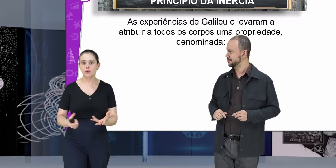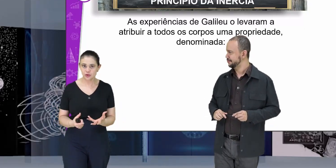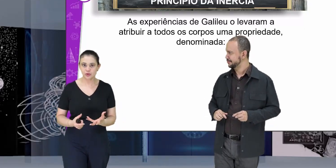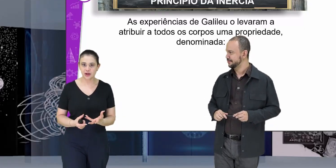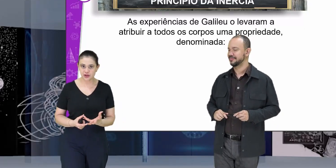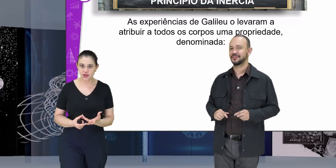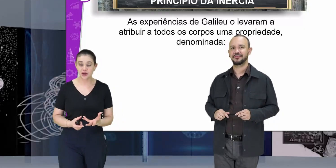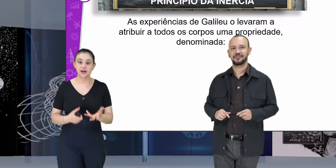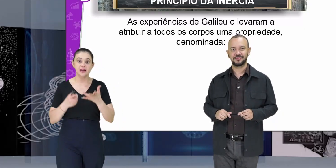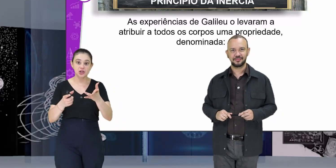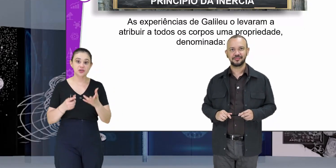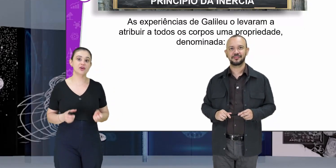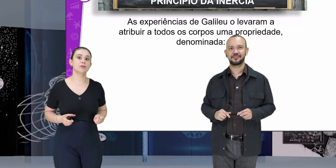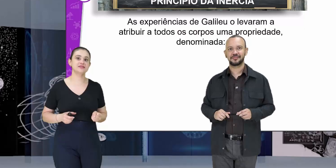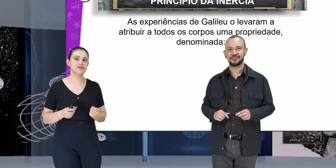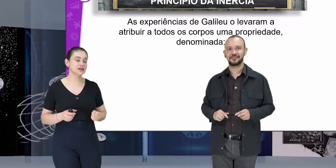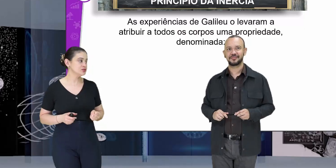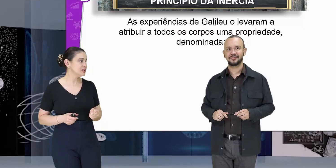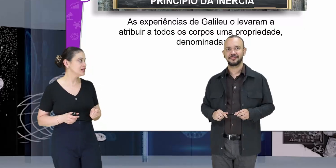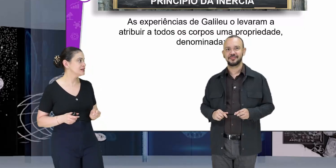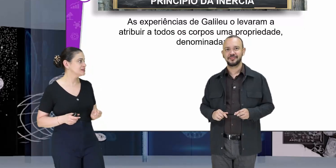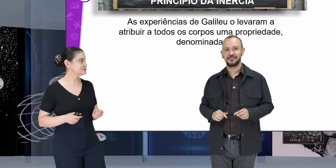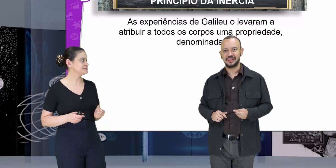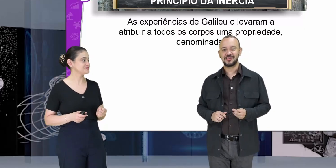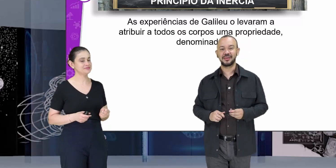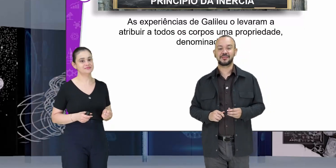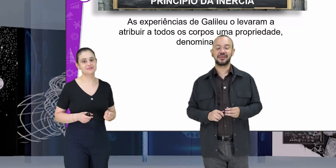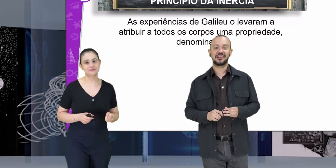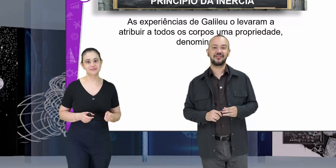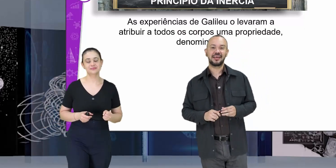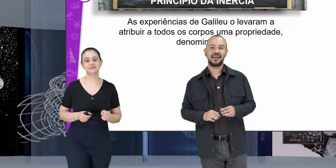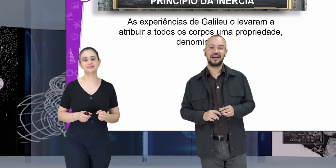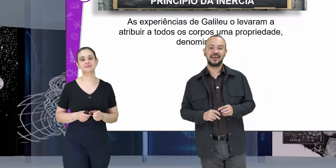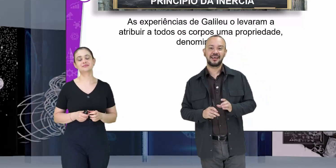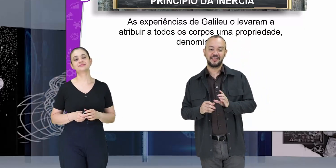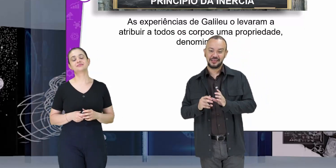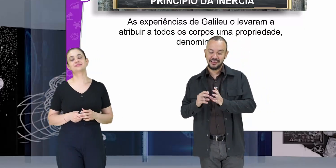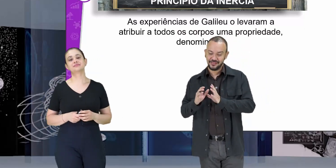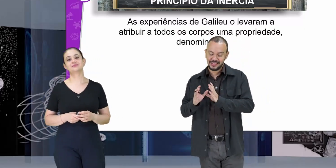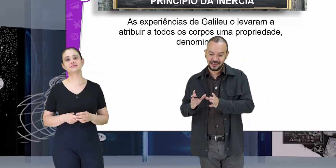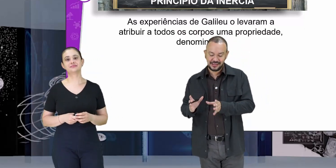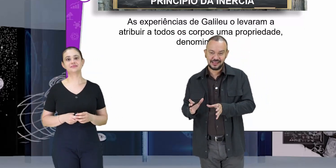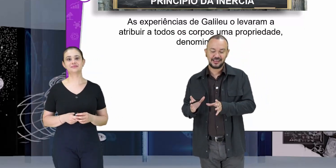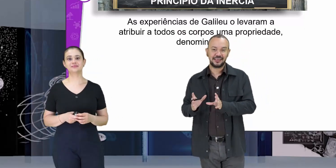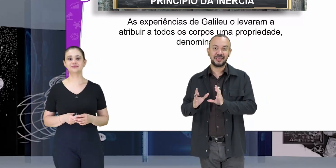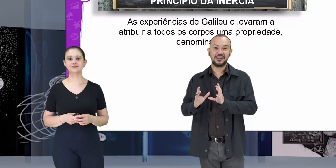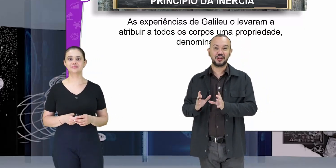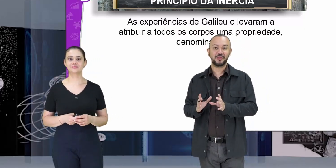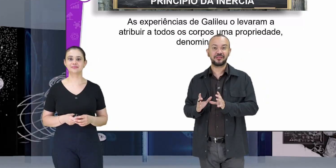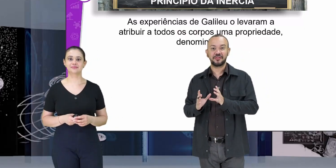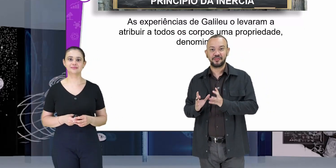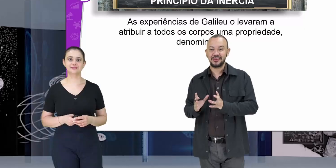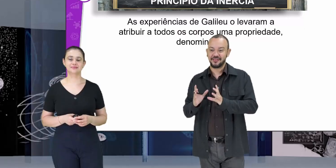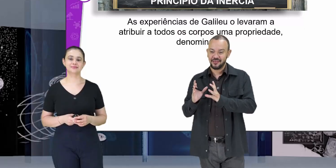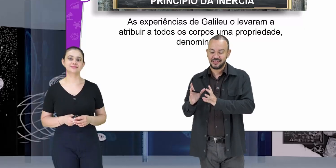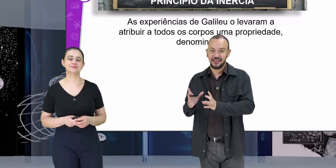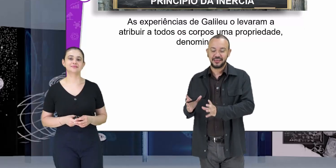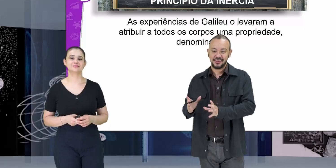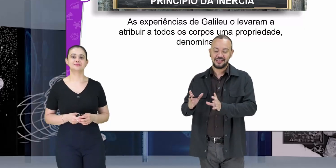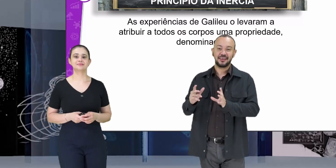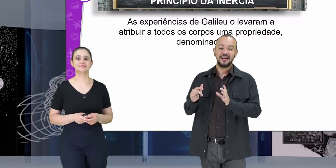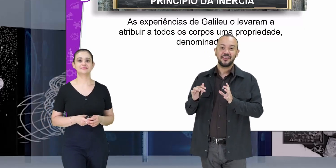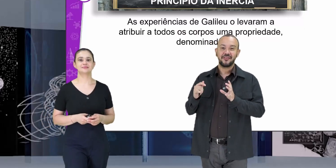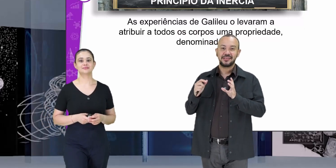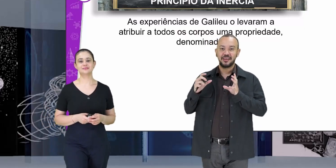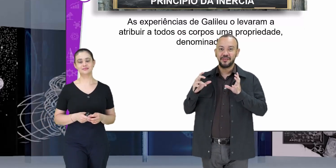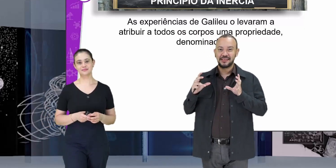contribuição muito grande, e a gente vai começar falando dele, né? Isso mesmo. Então, nenhum cientista, na verdade é muito difícil que um